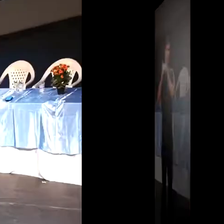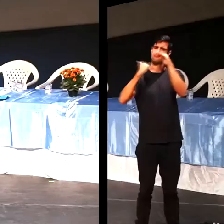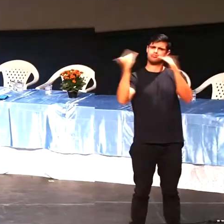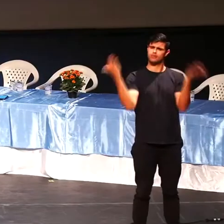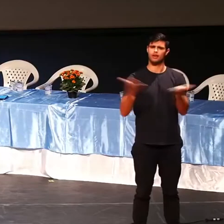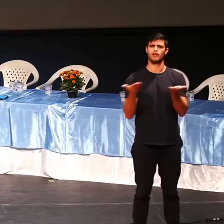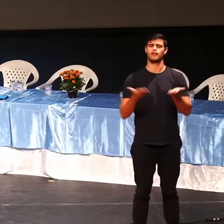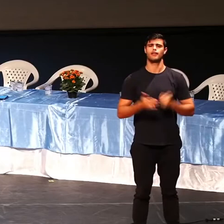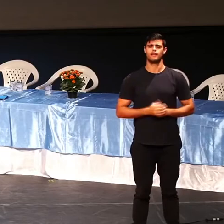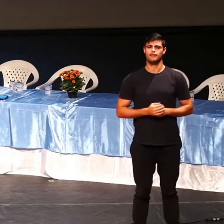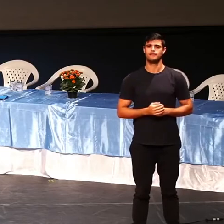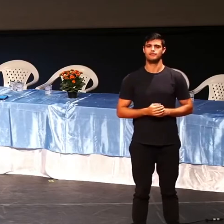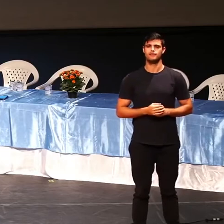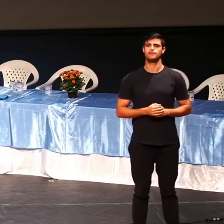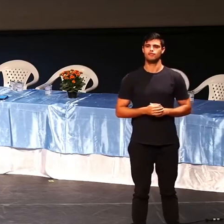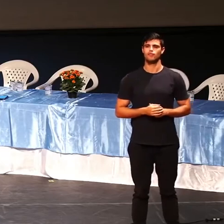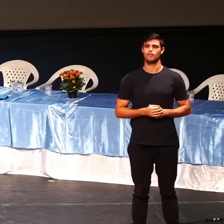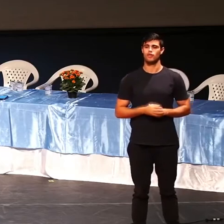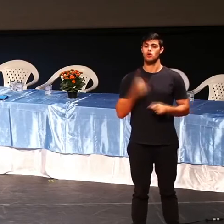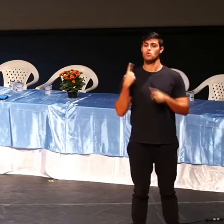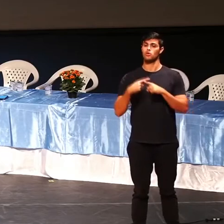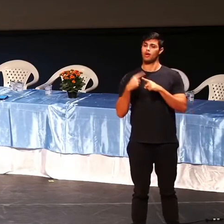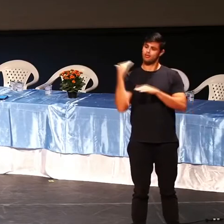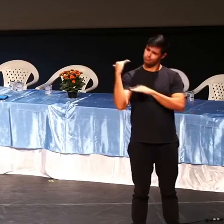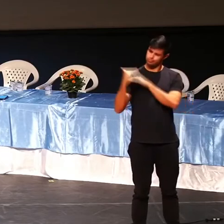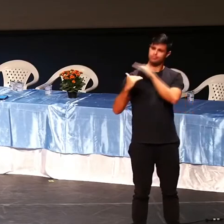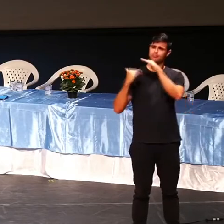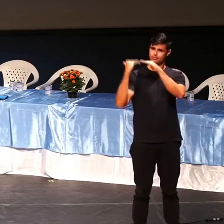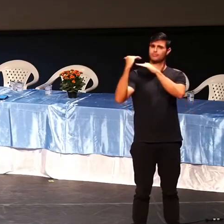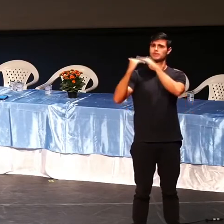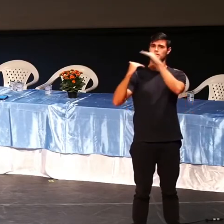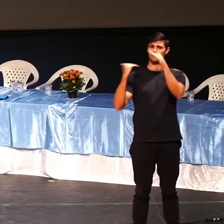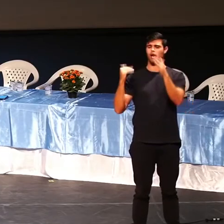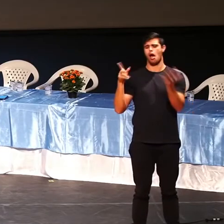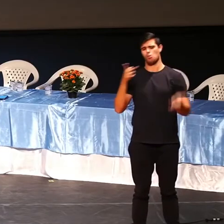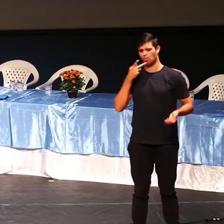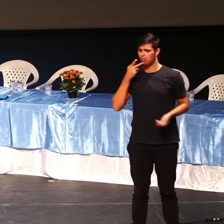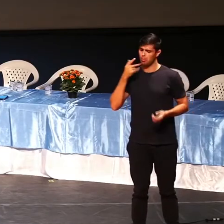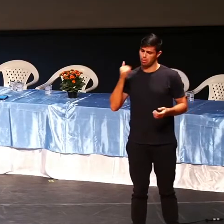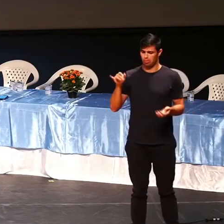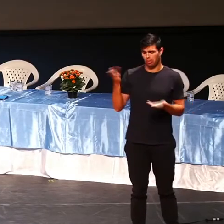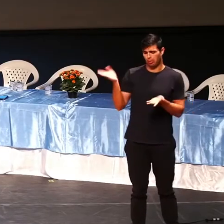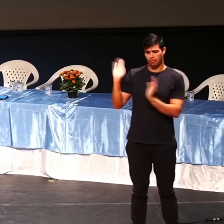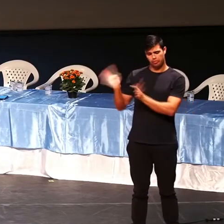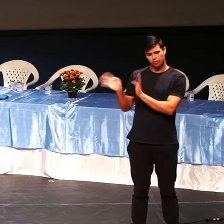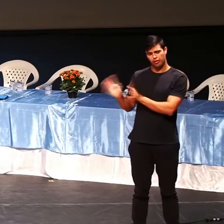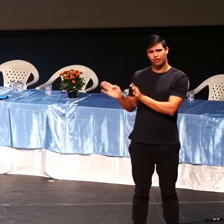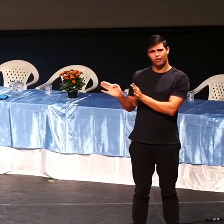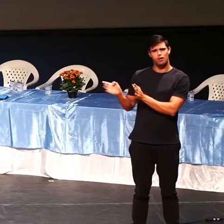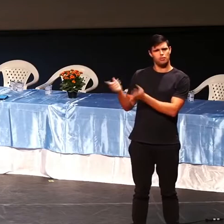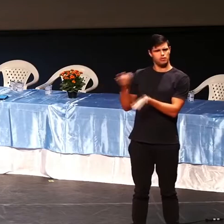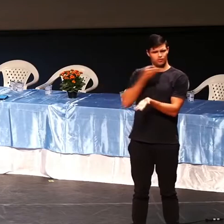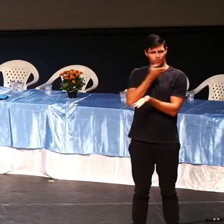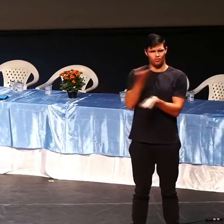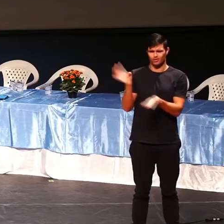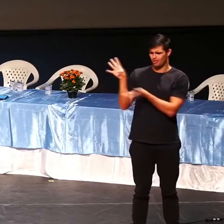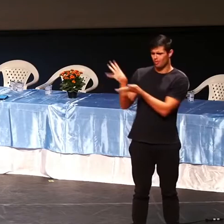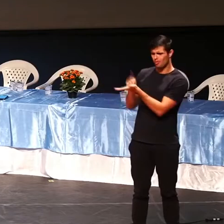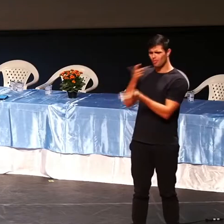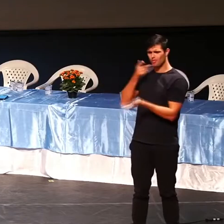Né? Porque é um processo evolutivo. Ai, mas meu pai era assim. Mas quem diz que você tem que ser igual ao seu pai?